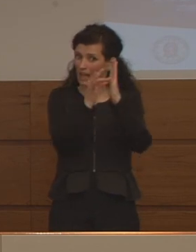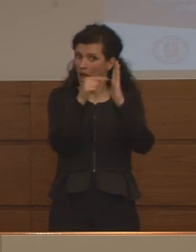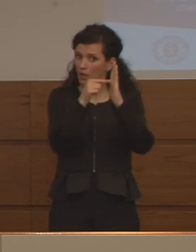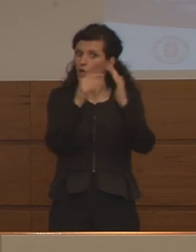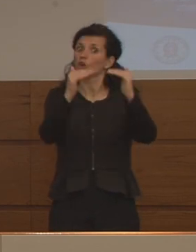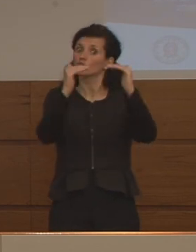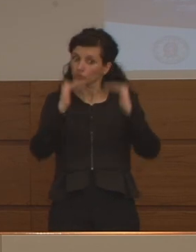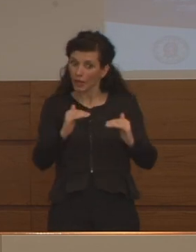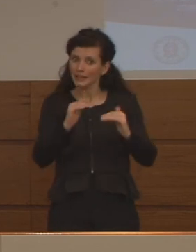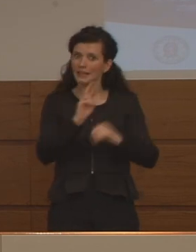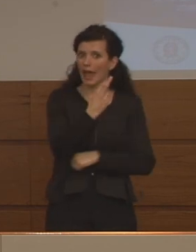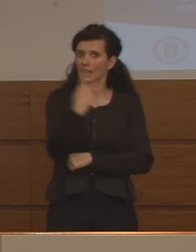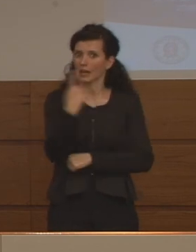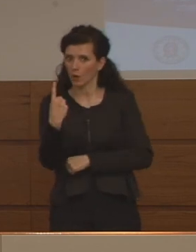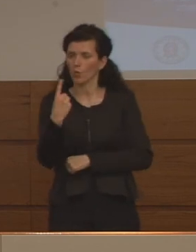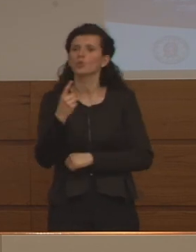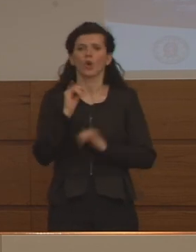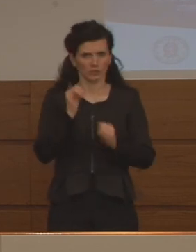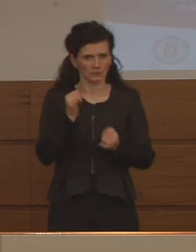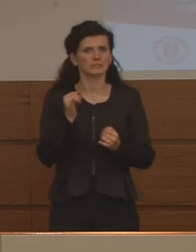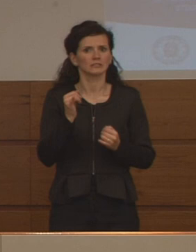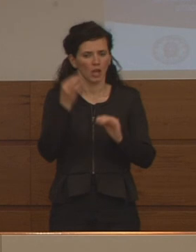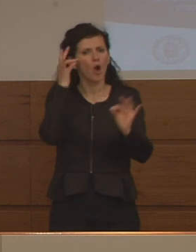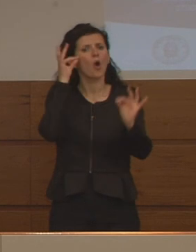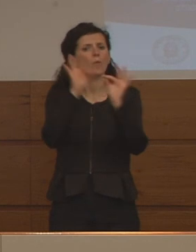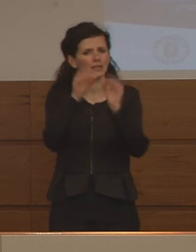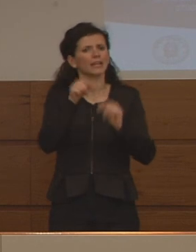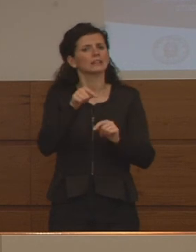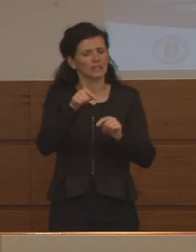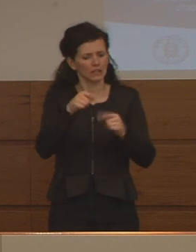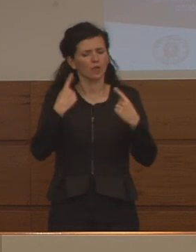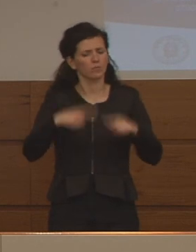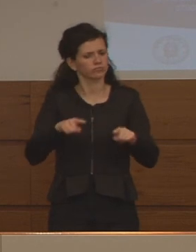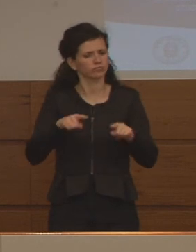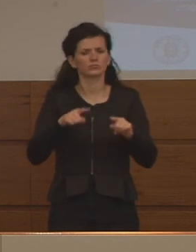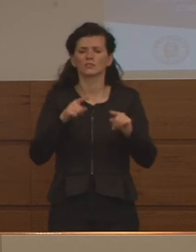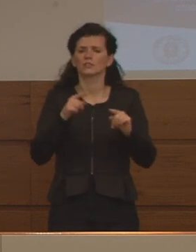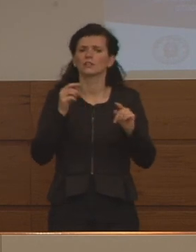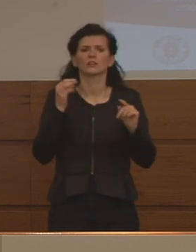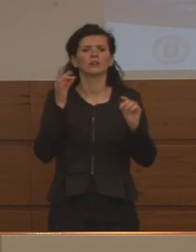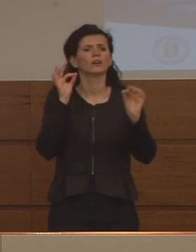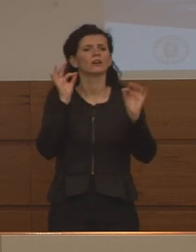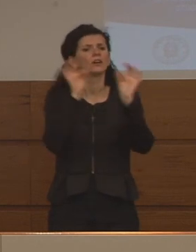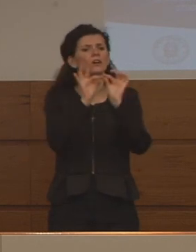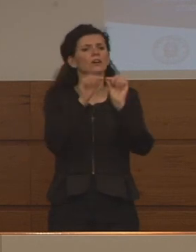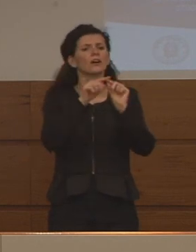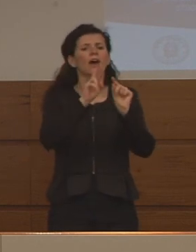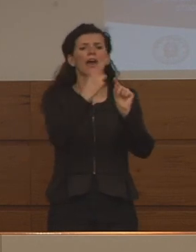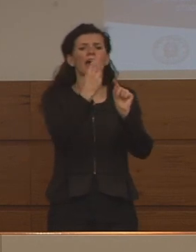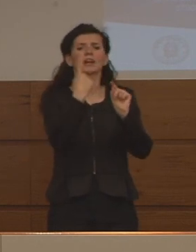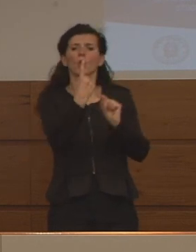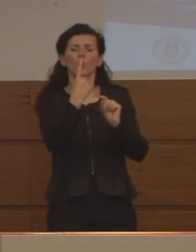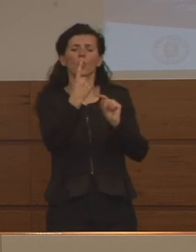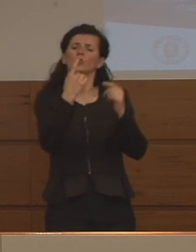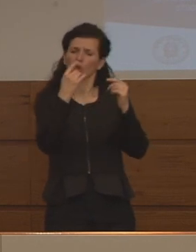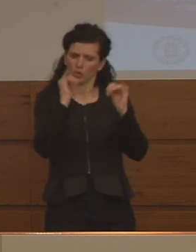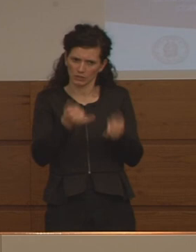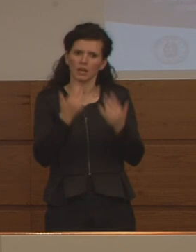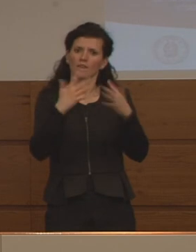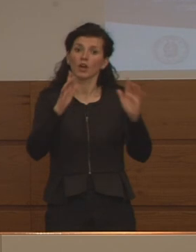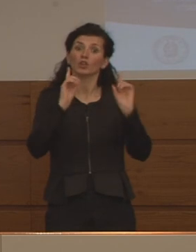si l'obiettivo evidentemente adesso raggiunto il valore di uno è a scendere sempre di più